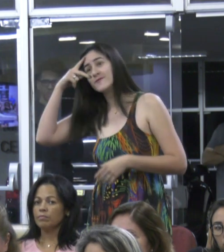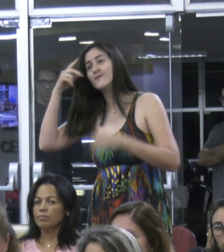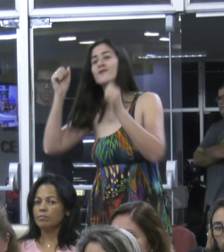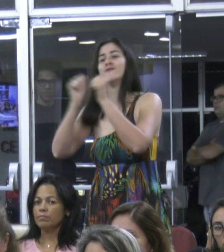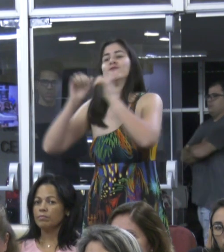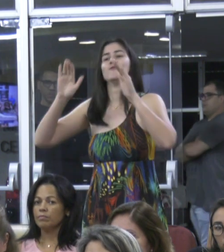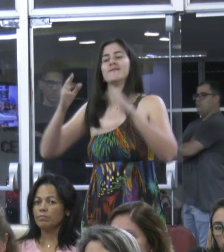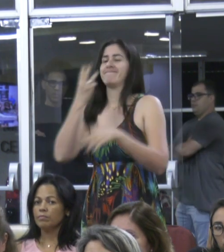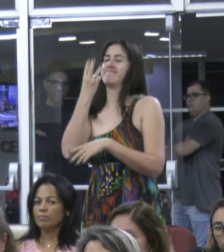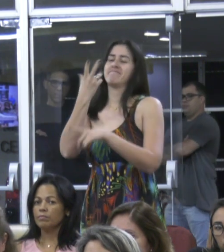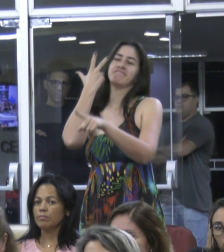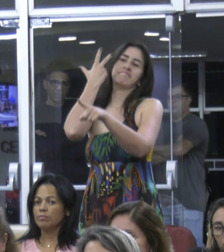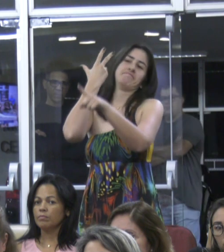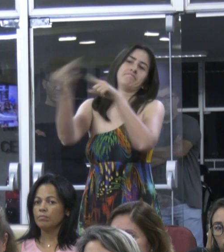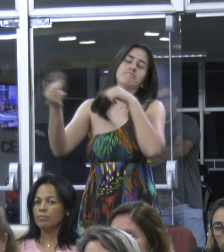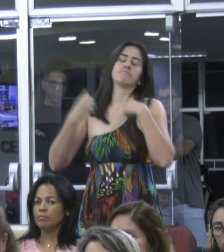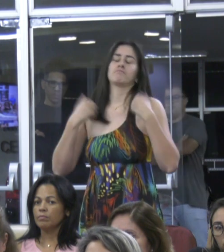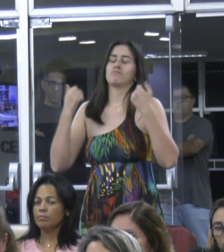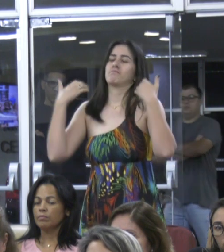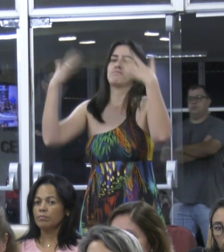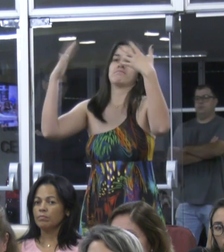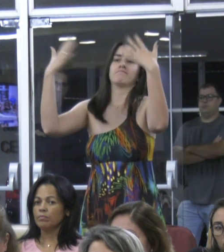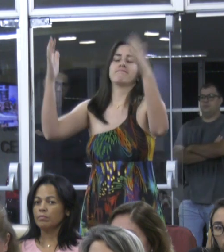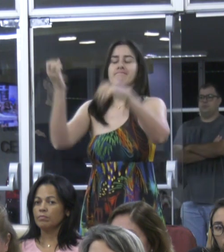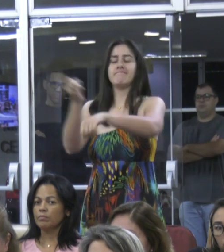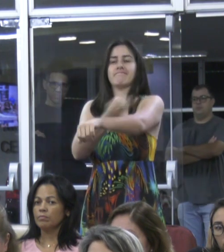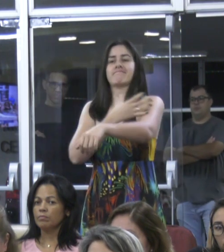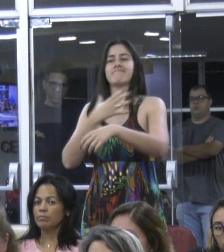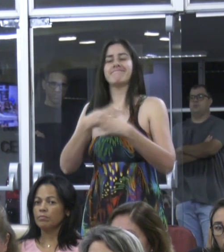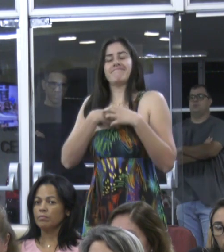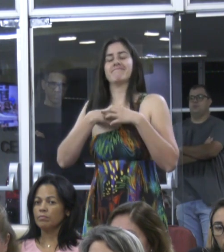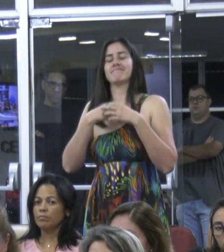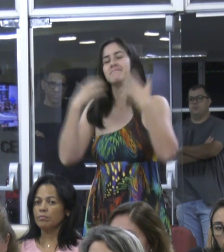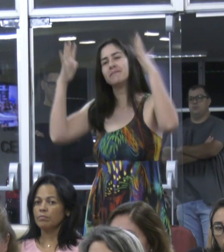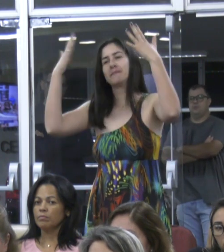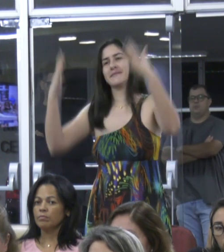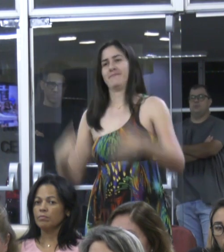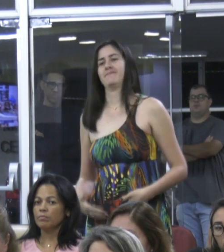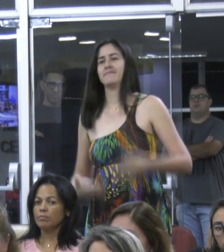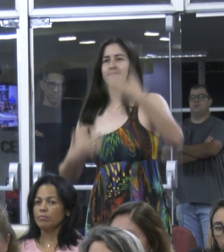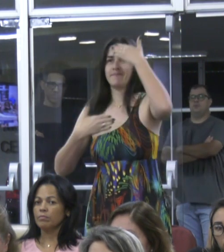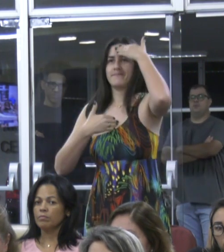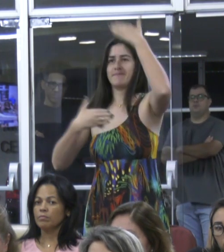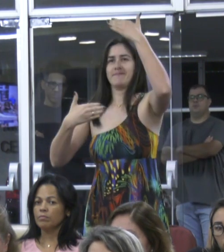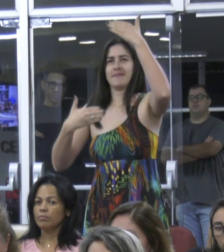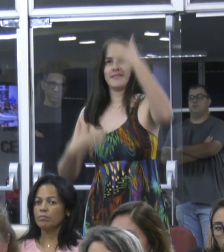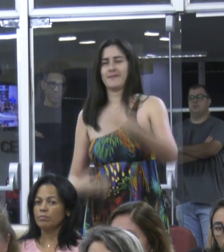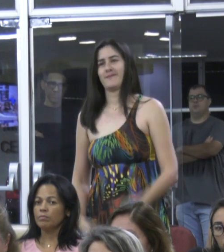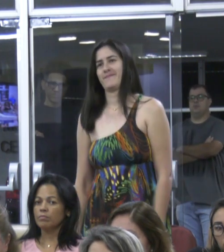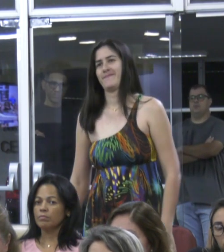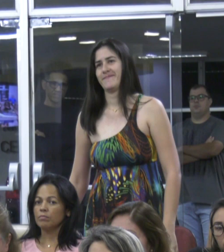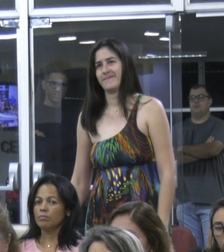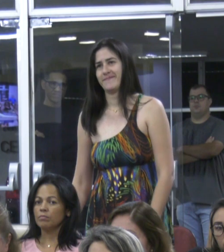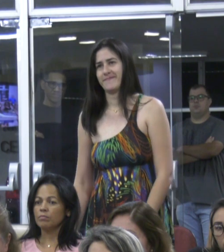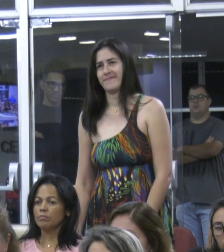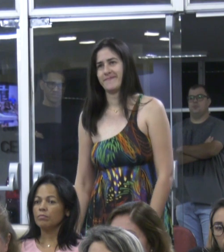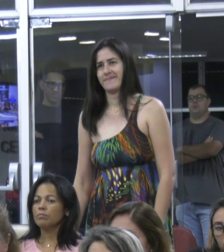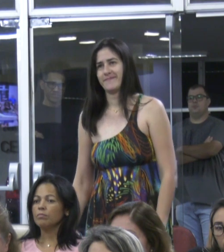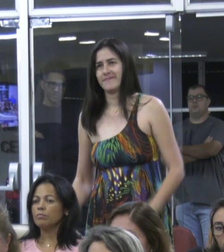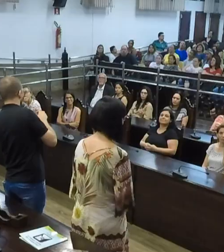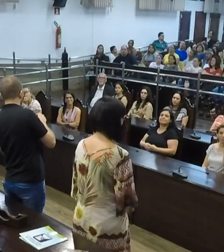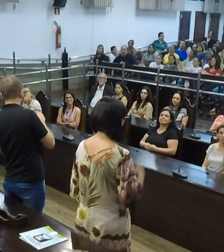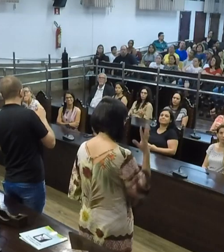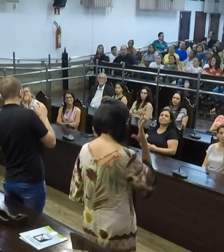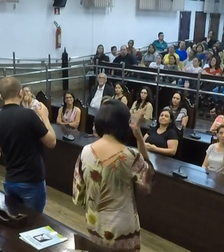equipe escolar como vocês, que estão juntas durante o desenvolvimento dela. Aí isso me impactou bastante, que me fez refletir.